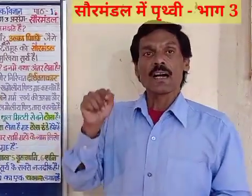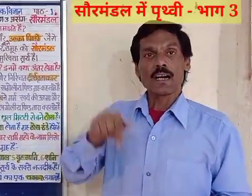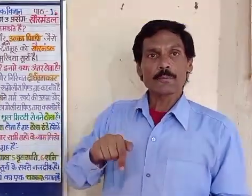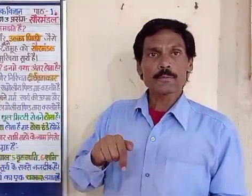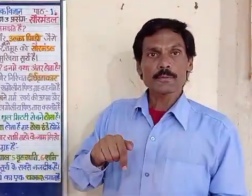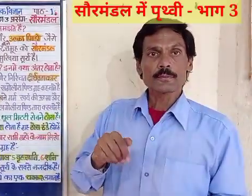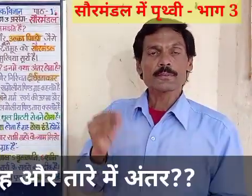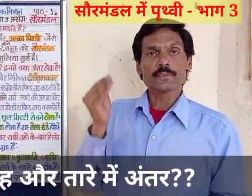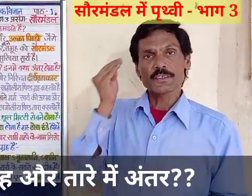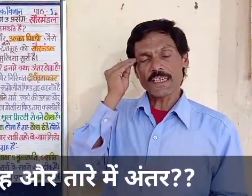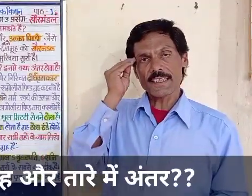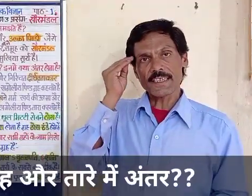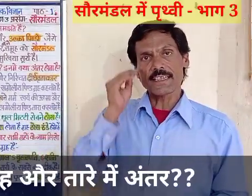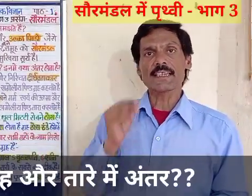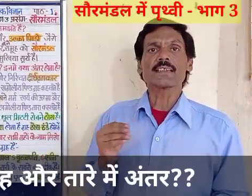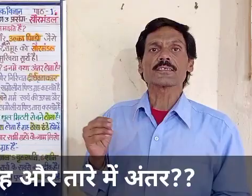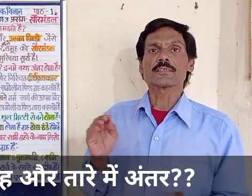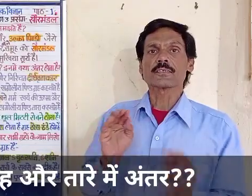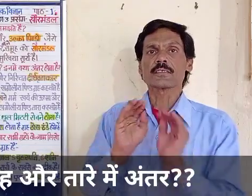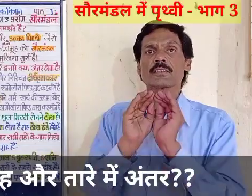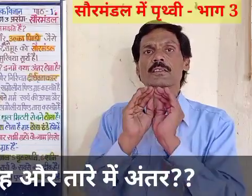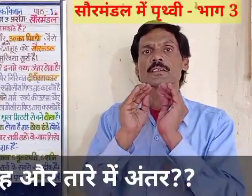अब जानेंगे